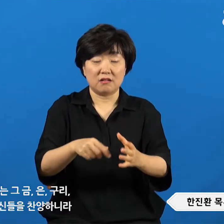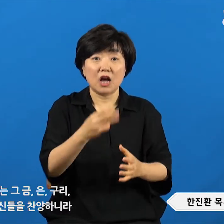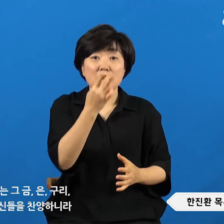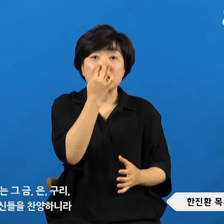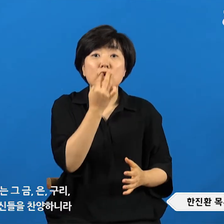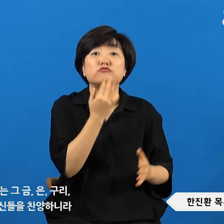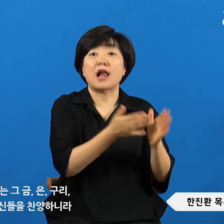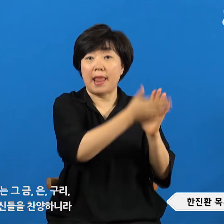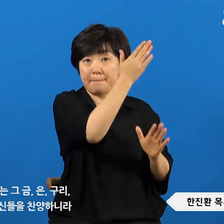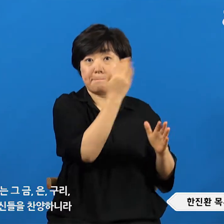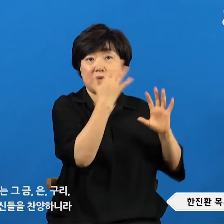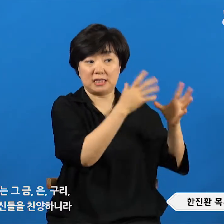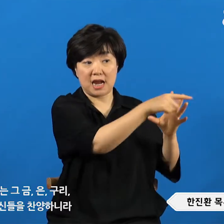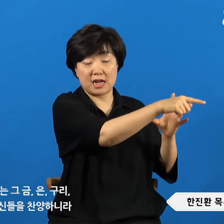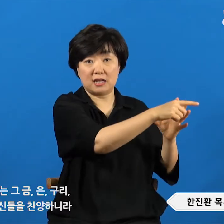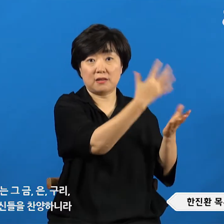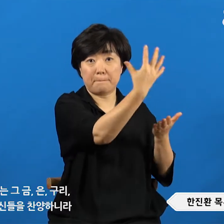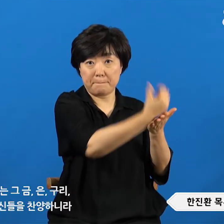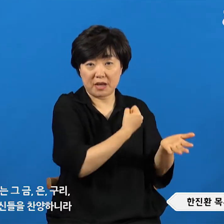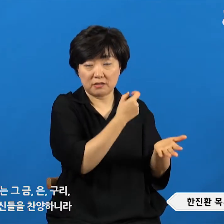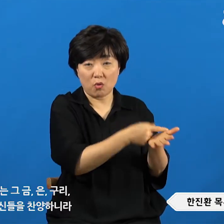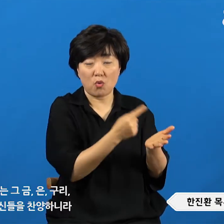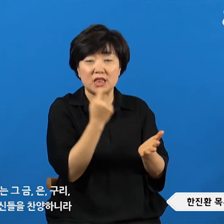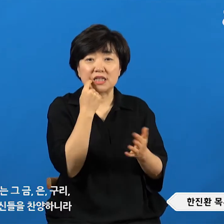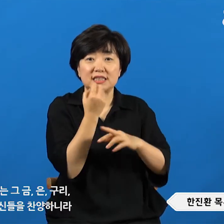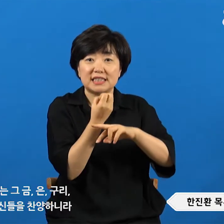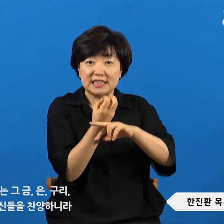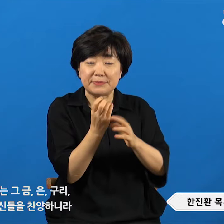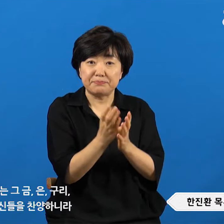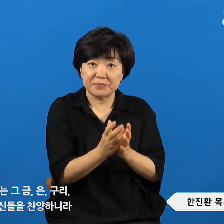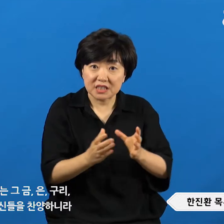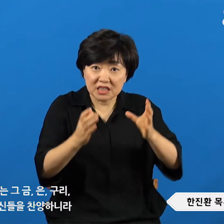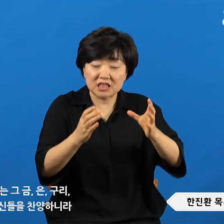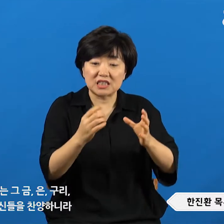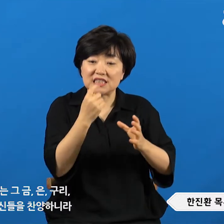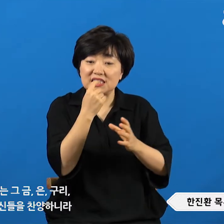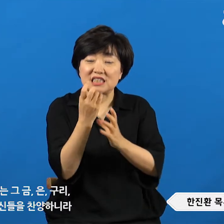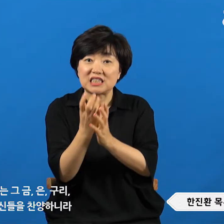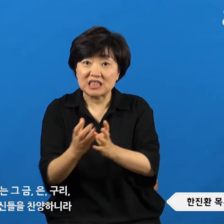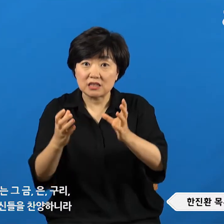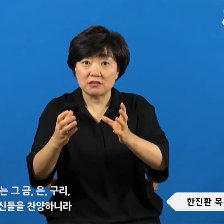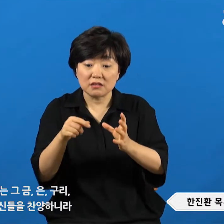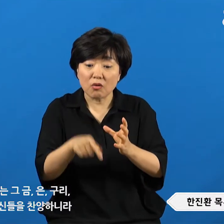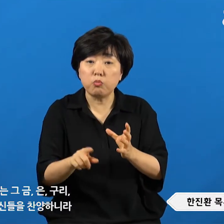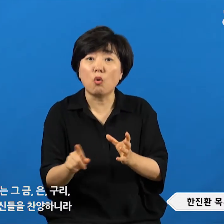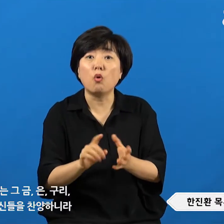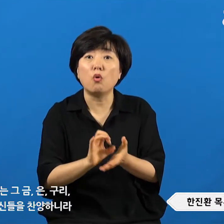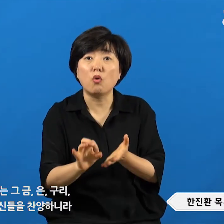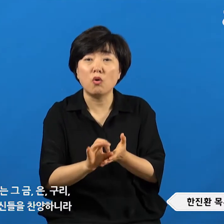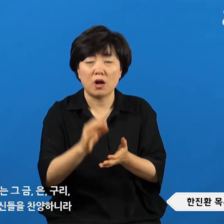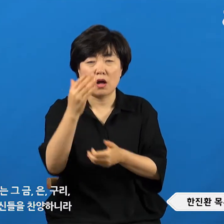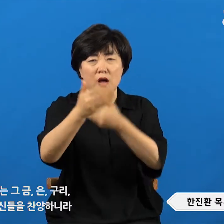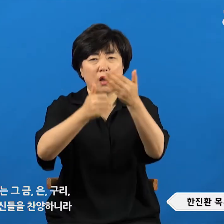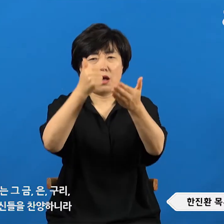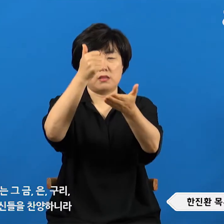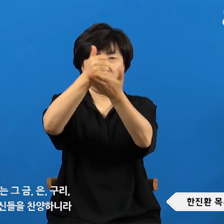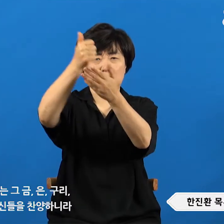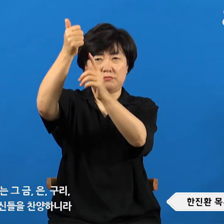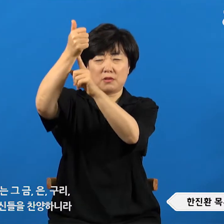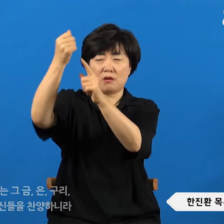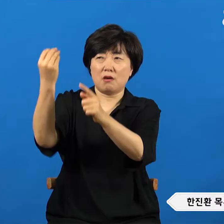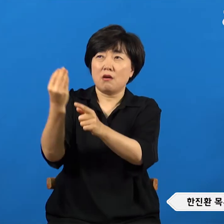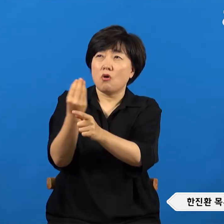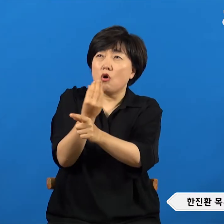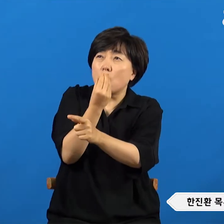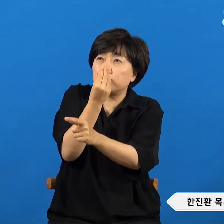예루살렘 성전에서 약탈해온 금그릇, 은그릇, 그것은 하나님을 예배 드릴 때 사용하는 거룩한